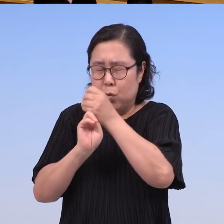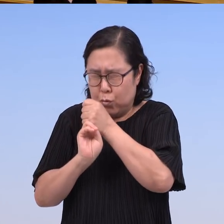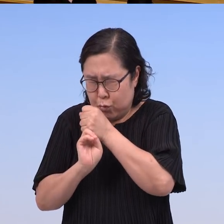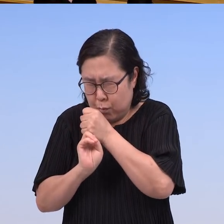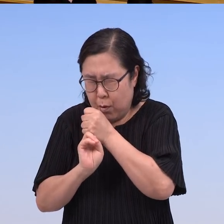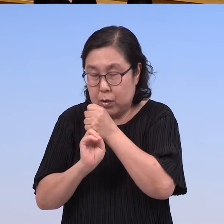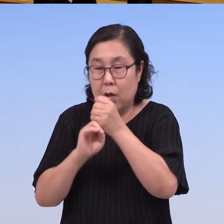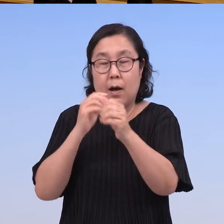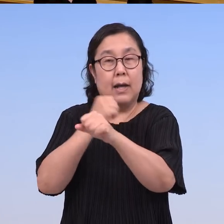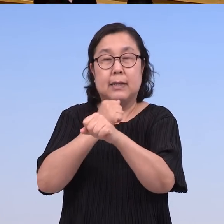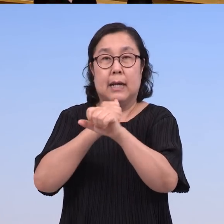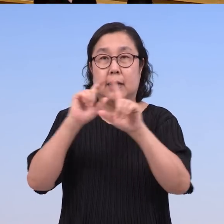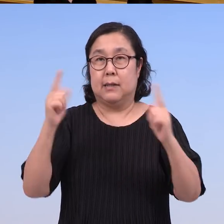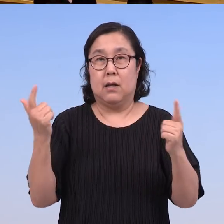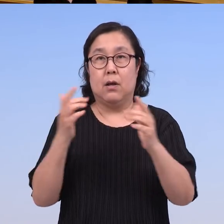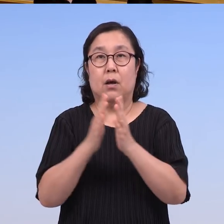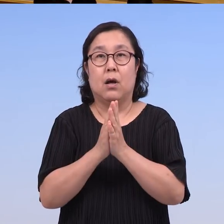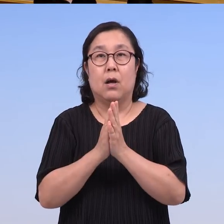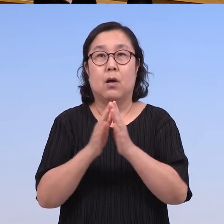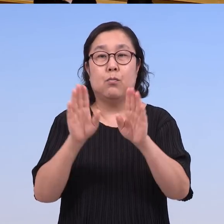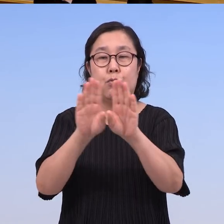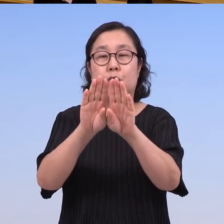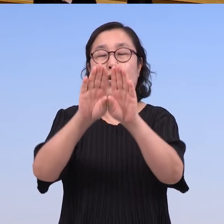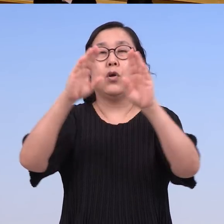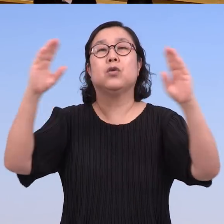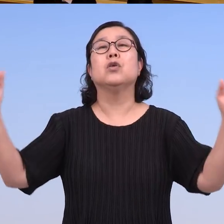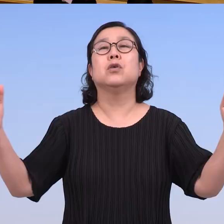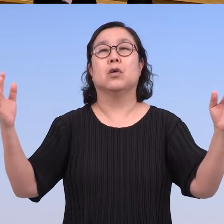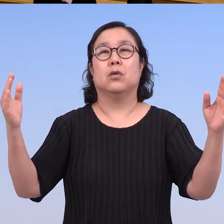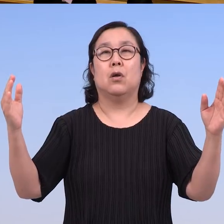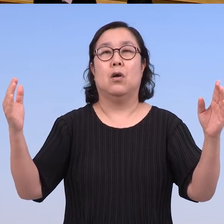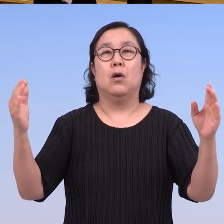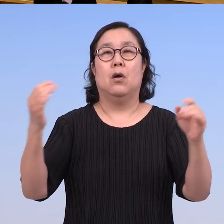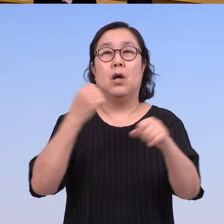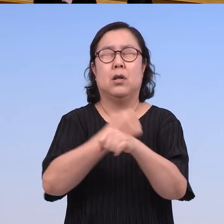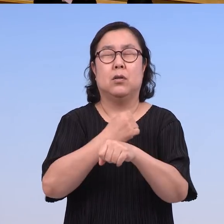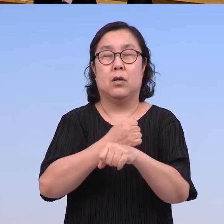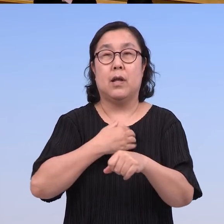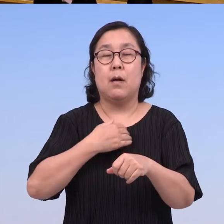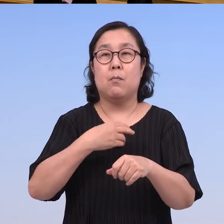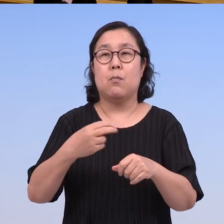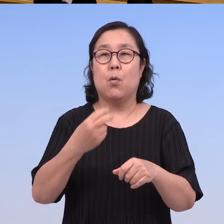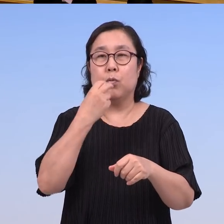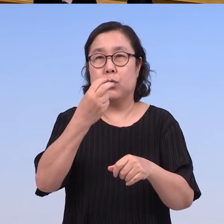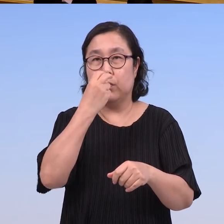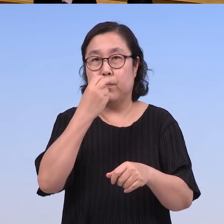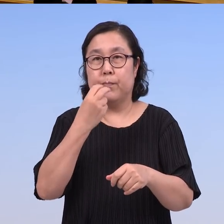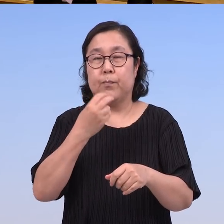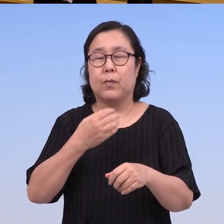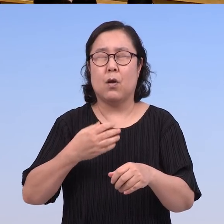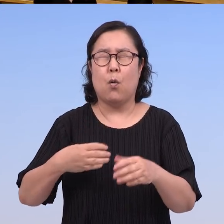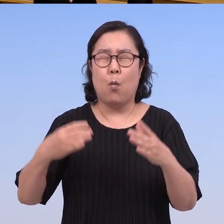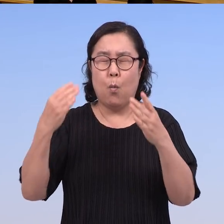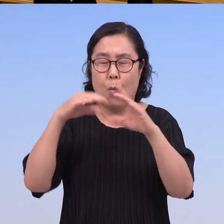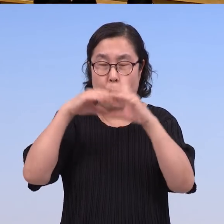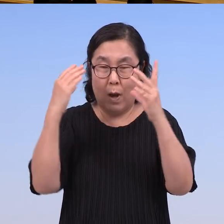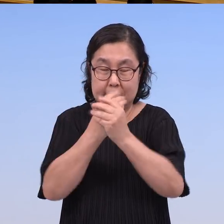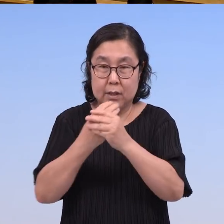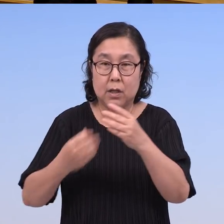한 게 아니에요. 창문 열어젖히고 뭘 의미합니까? 죽기 살기로.